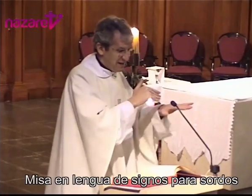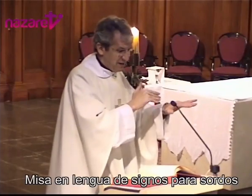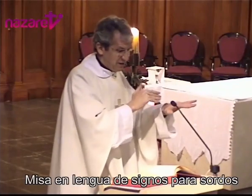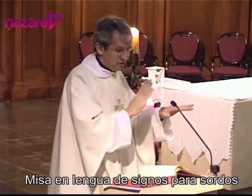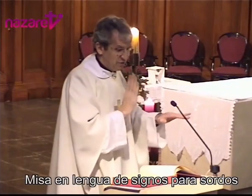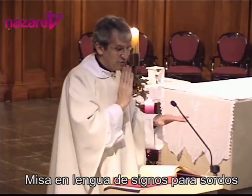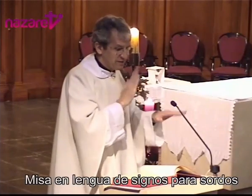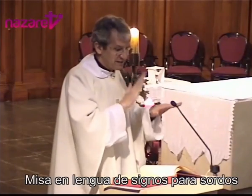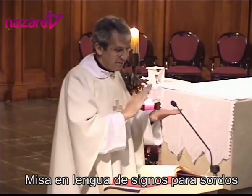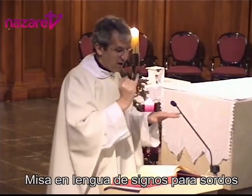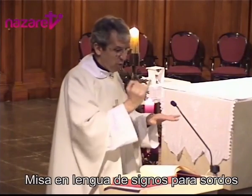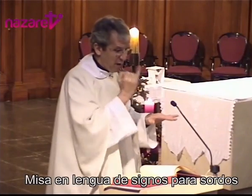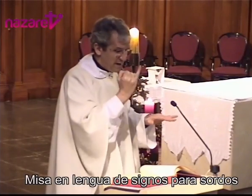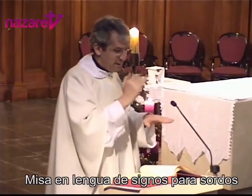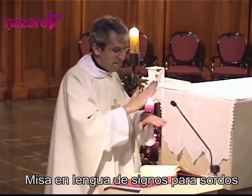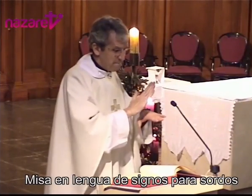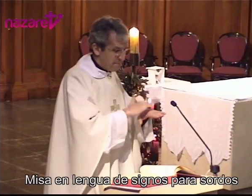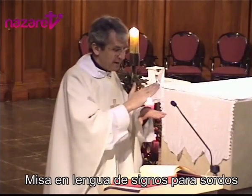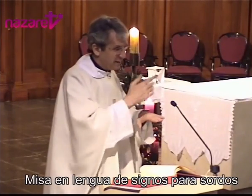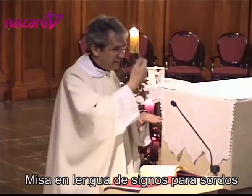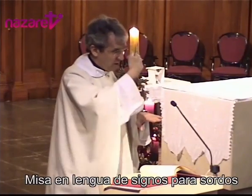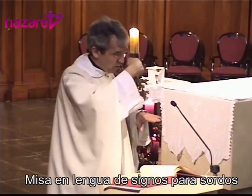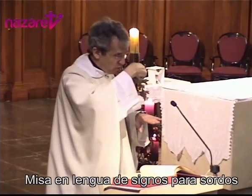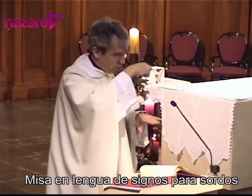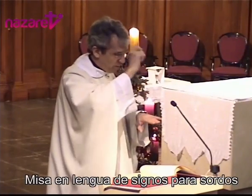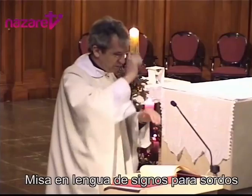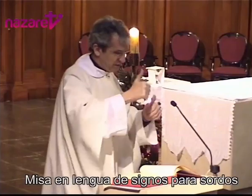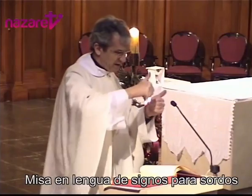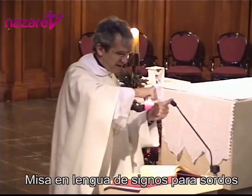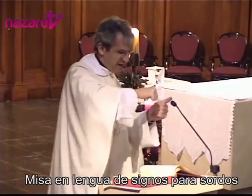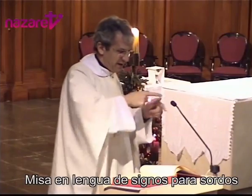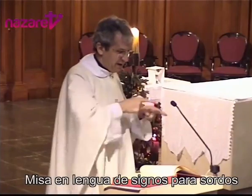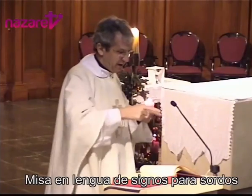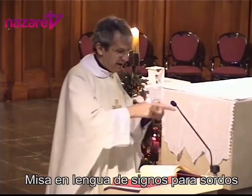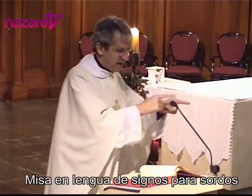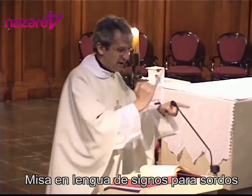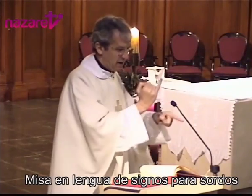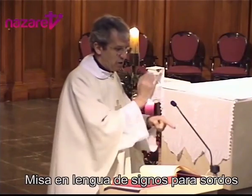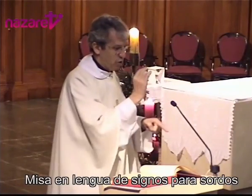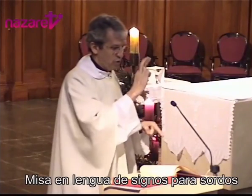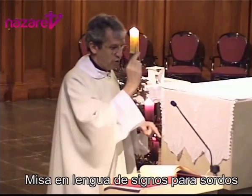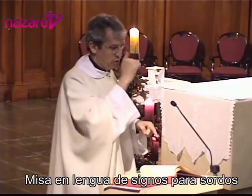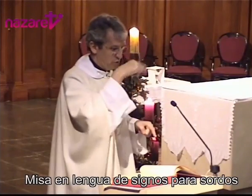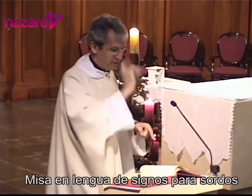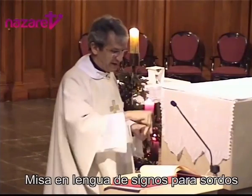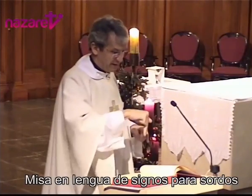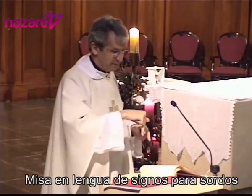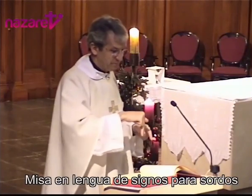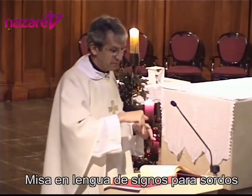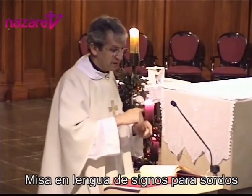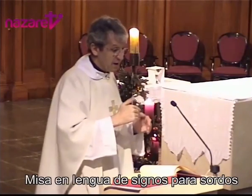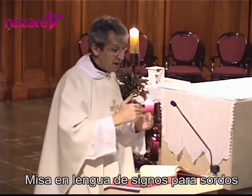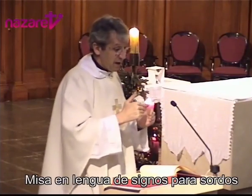hasta donde estaba Juan para que lo bautizara en el Jordán.